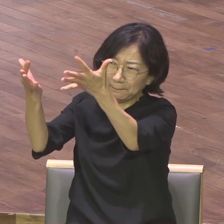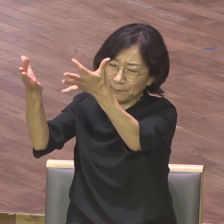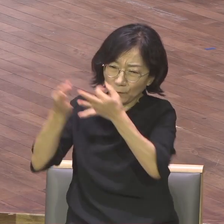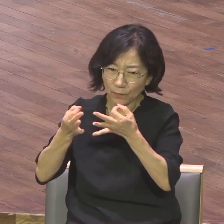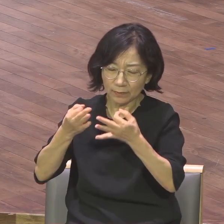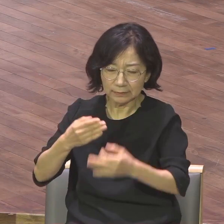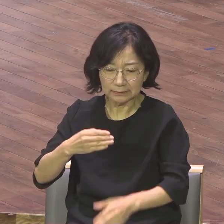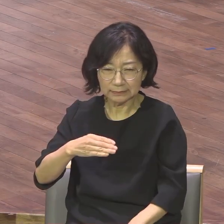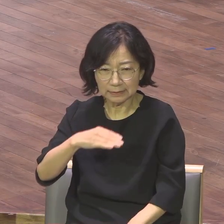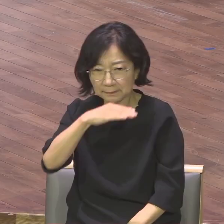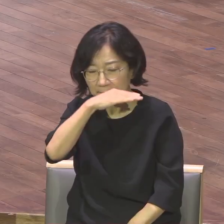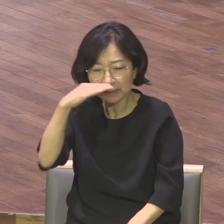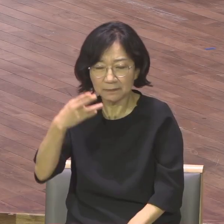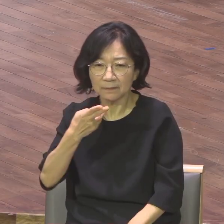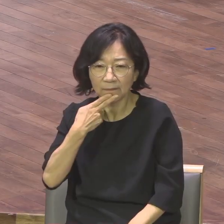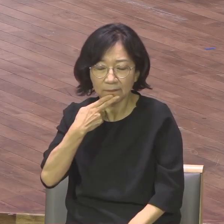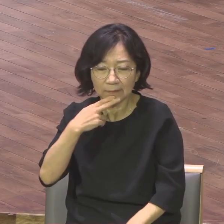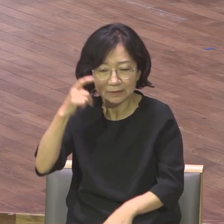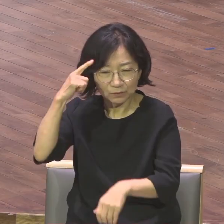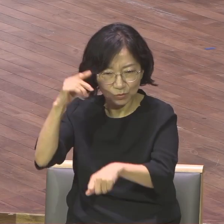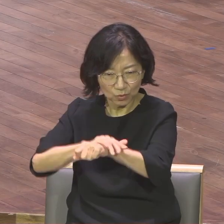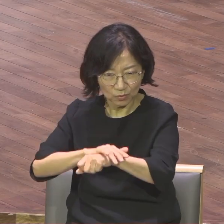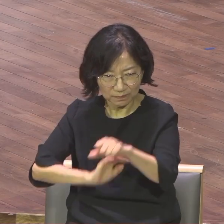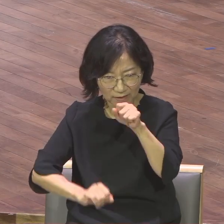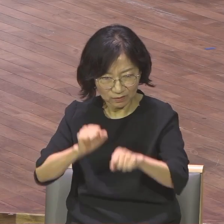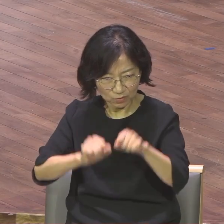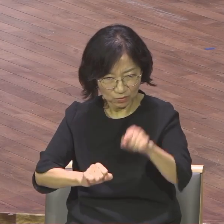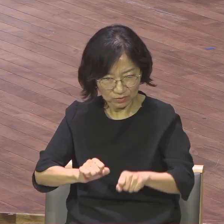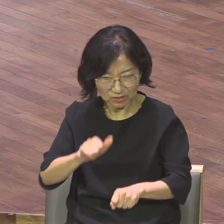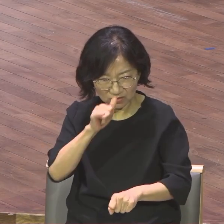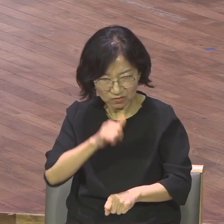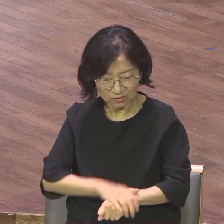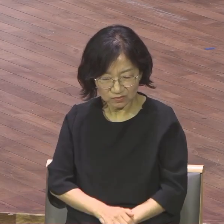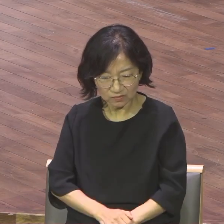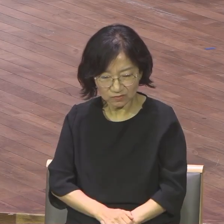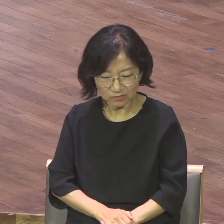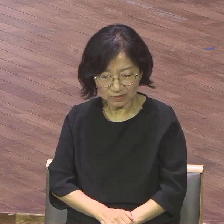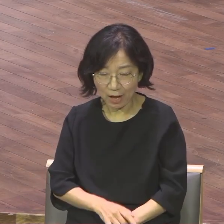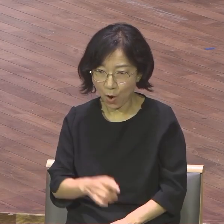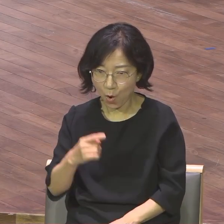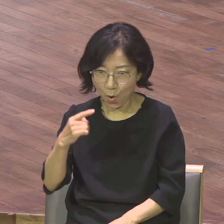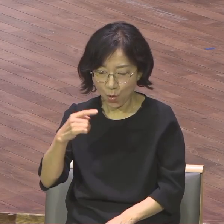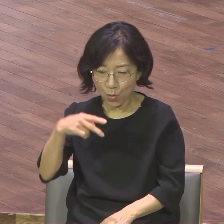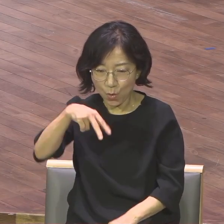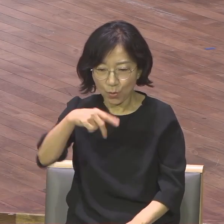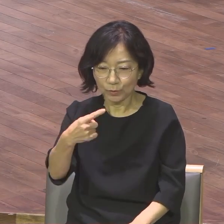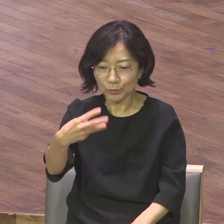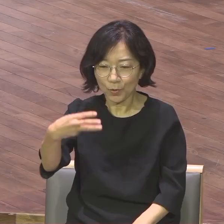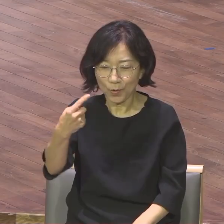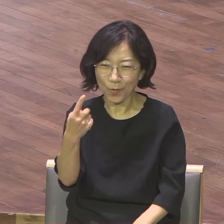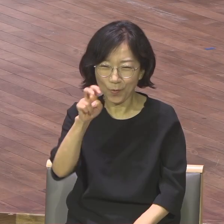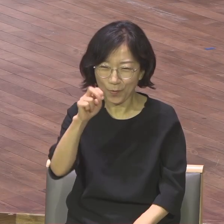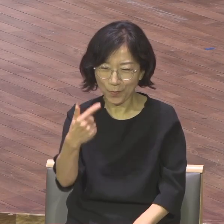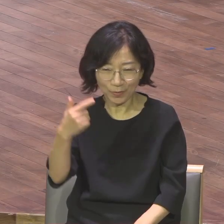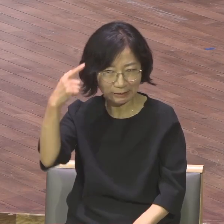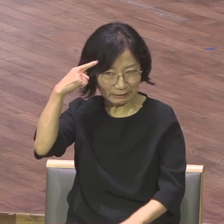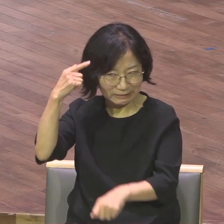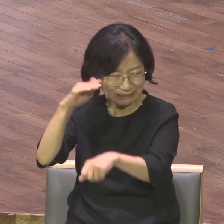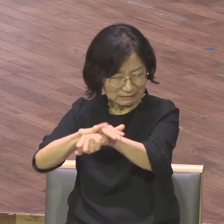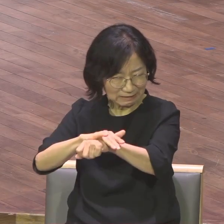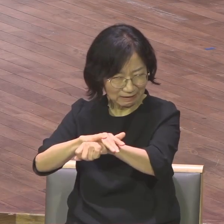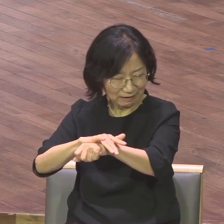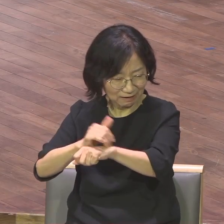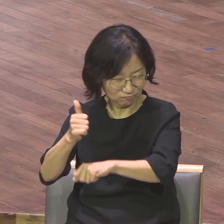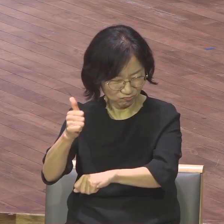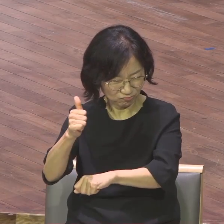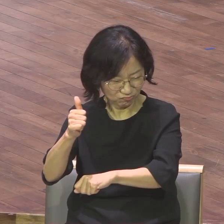그러한 솔로몬의 이 행동이 뭐였냐? 솔로몬이 지혜의 왕이었지만은